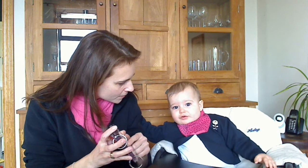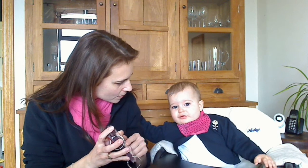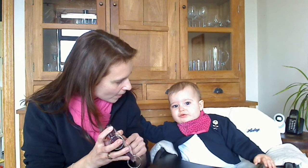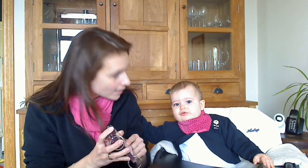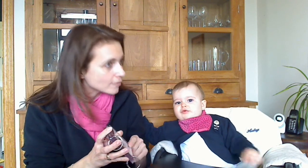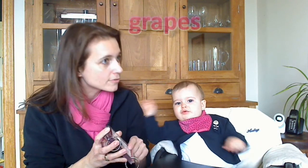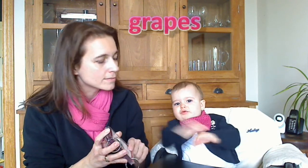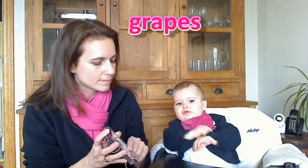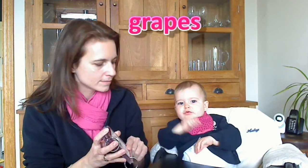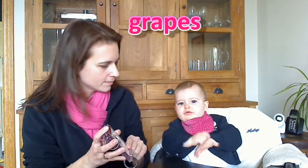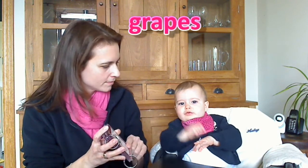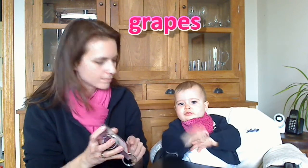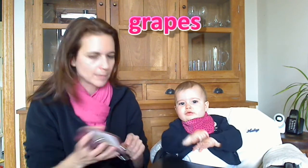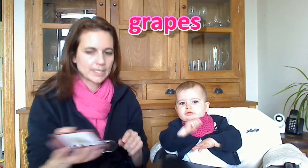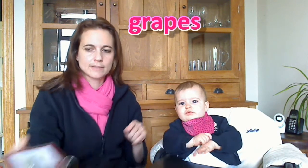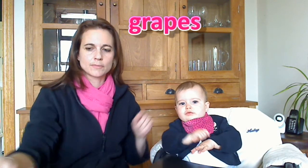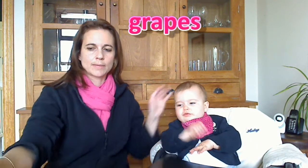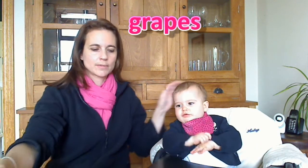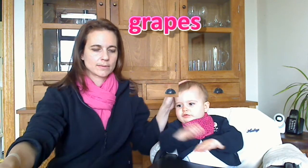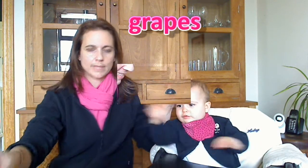You've had enough. Mommy gets some grapes. Wait.